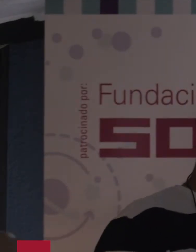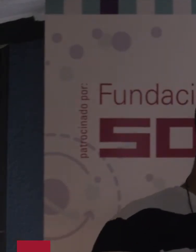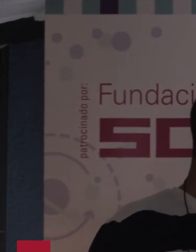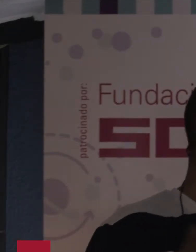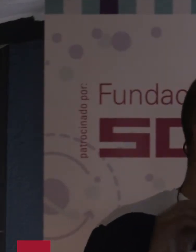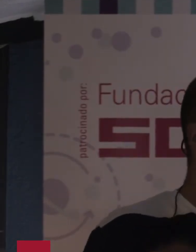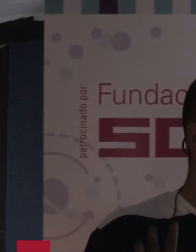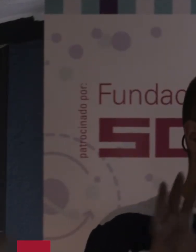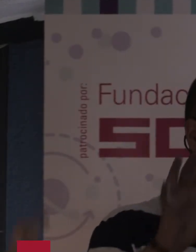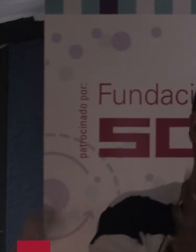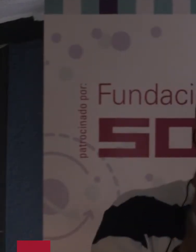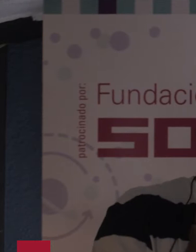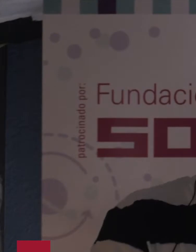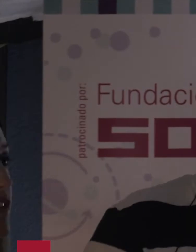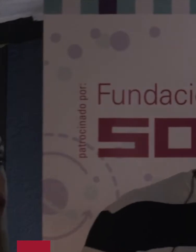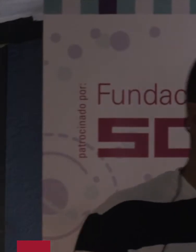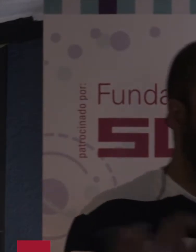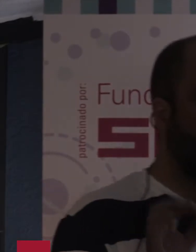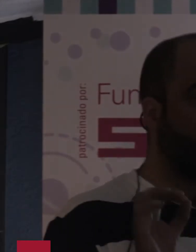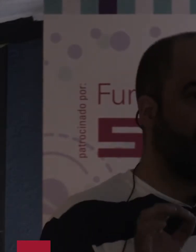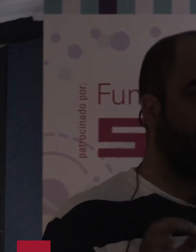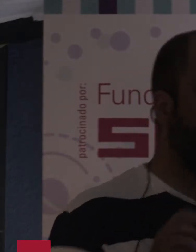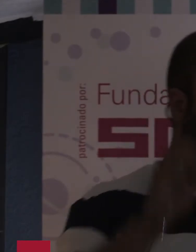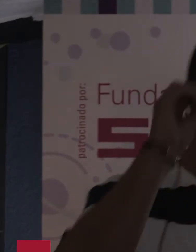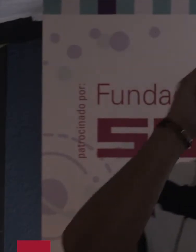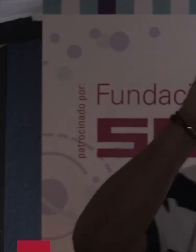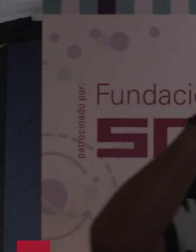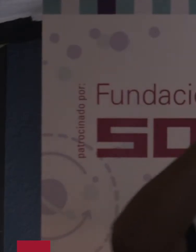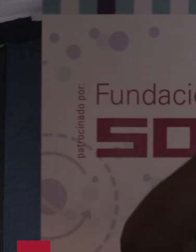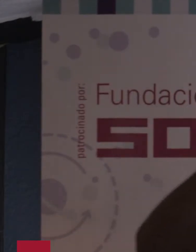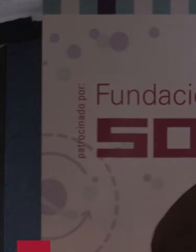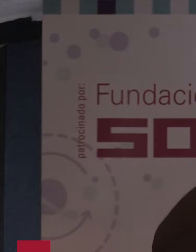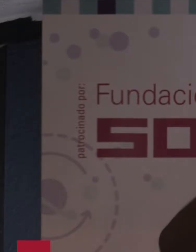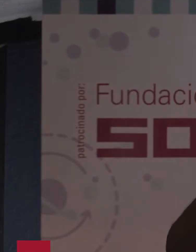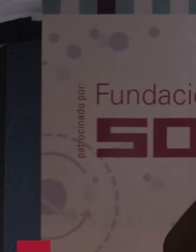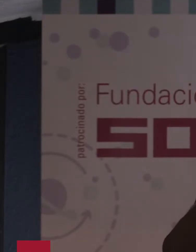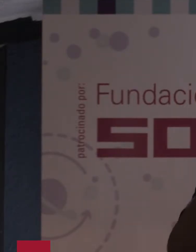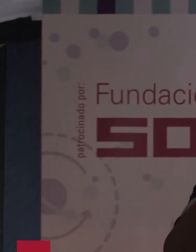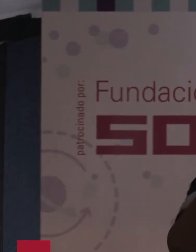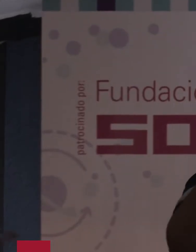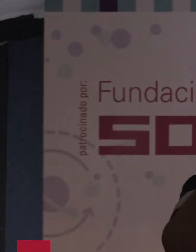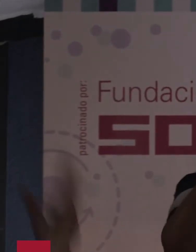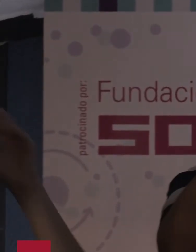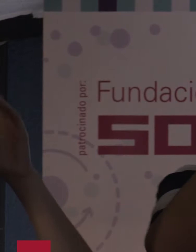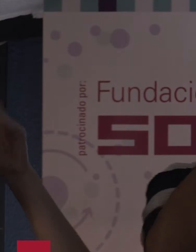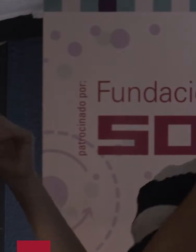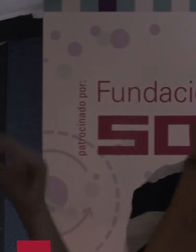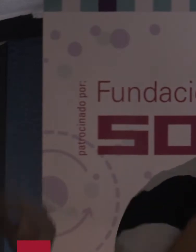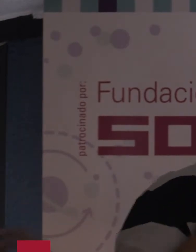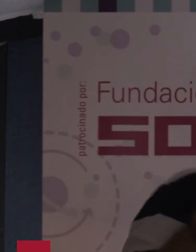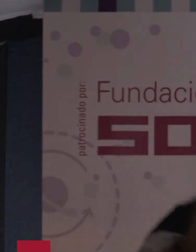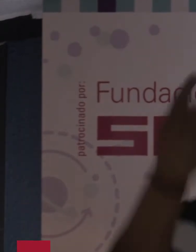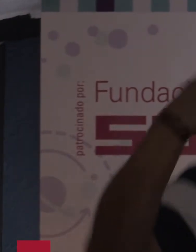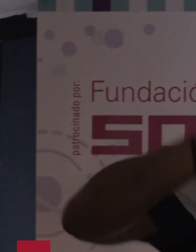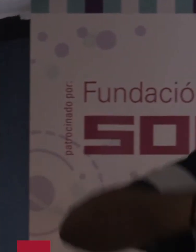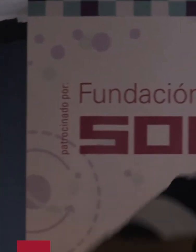equipo de física, química e ingeniería que hacemos dos cosas. Somos los encargados de, una vez que el cerebro nos dice que está hablando, los